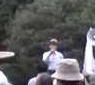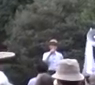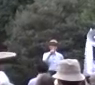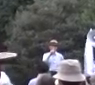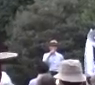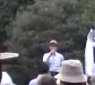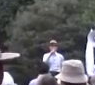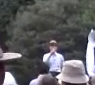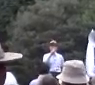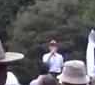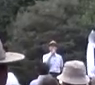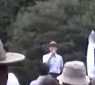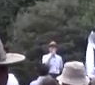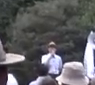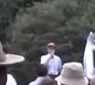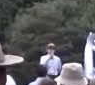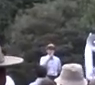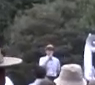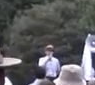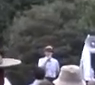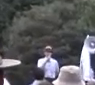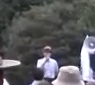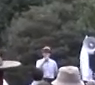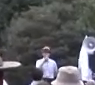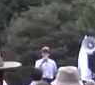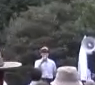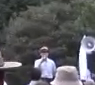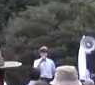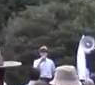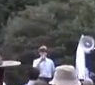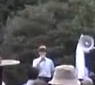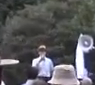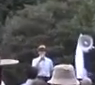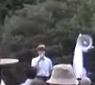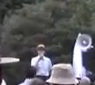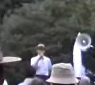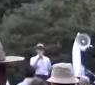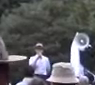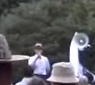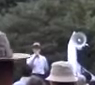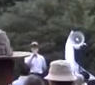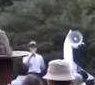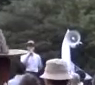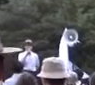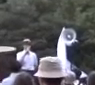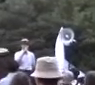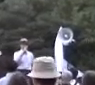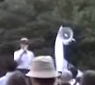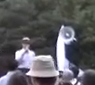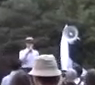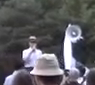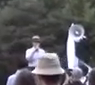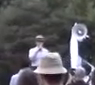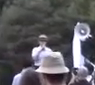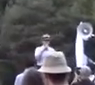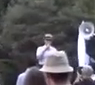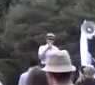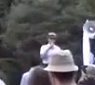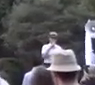抗議の場所にいたんですが、残念ながらというか、非常に世の中の方々